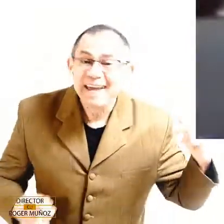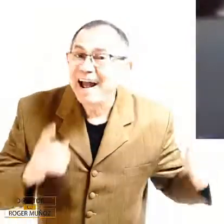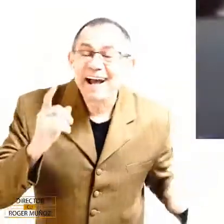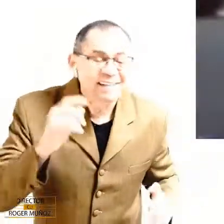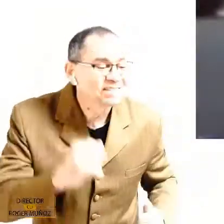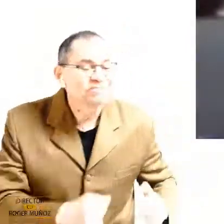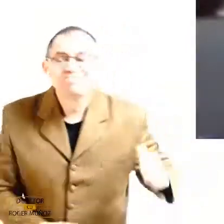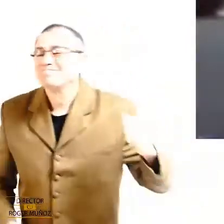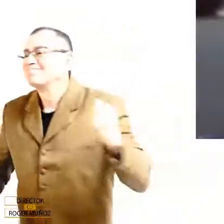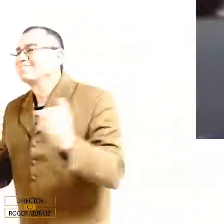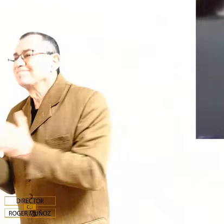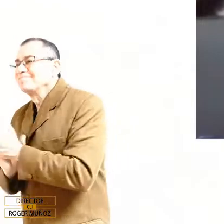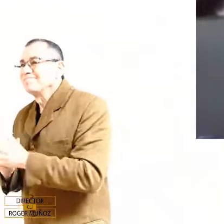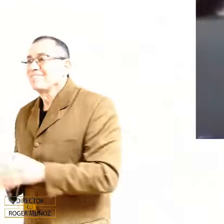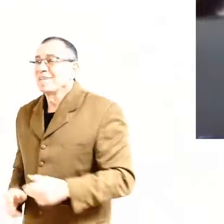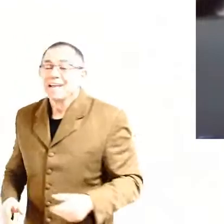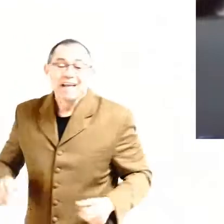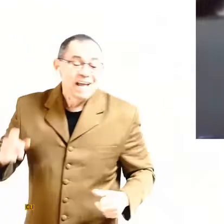aprenderá